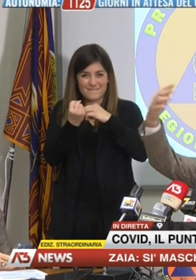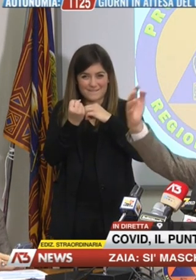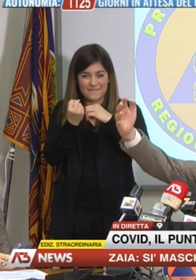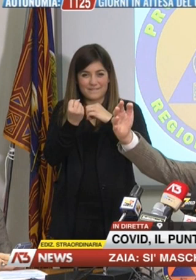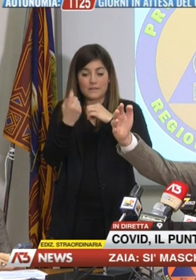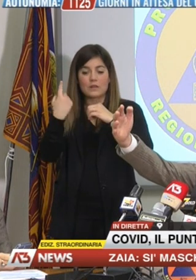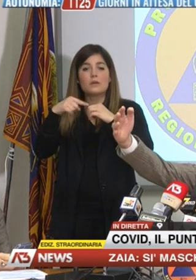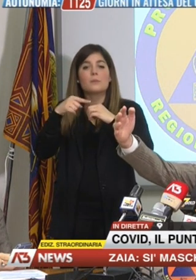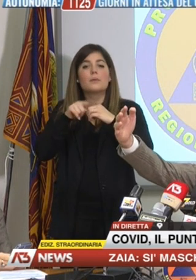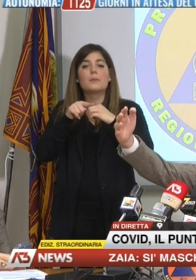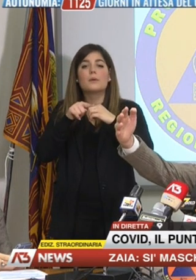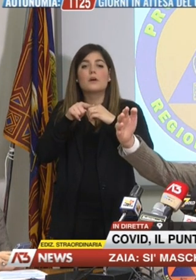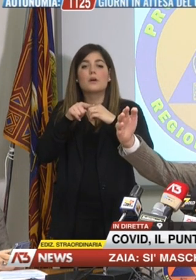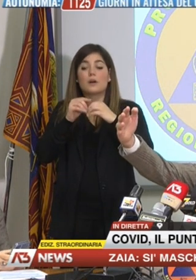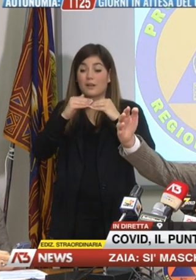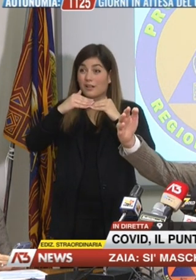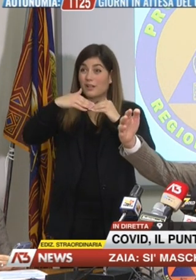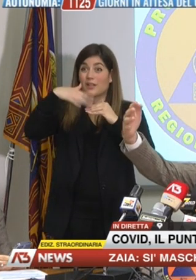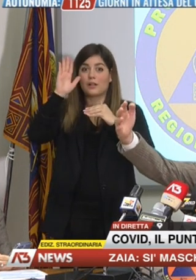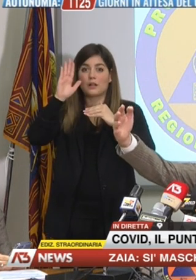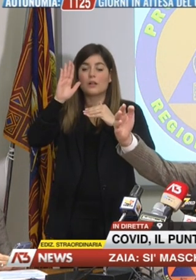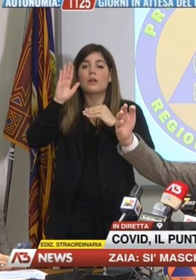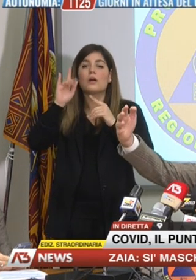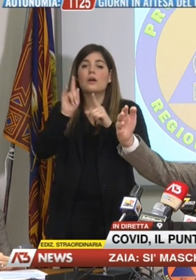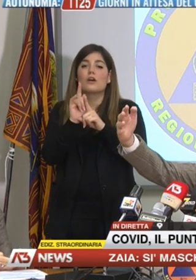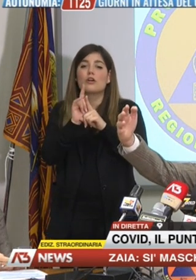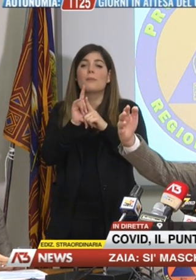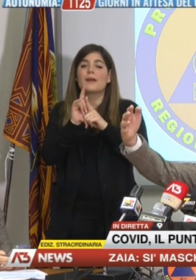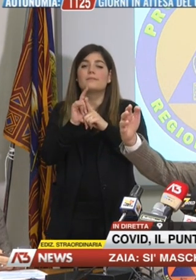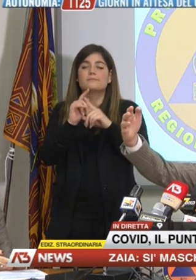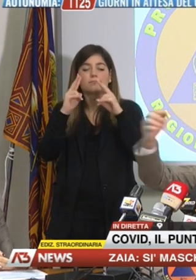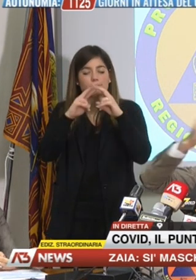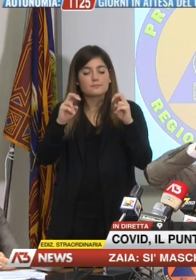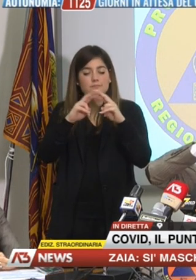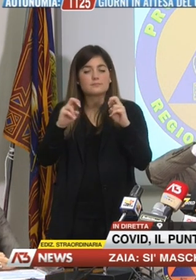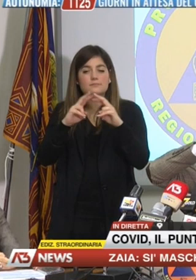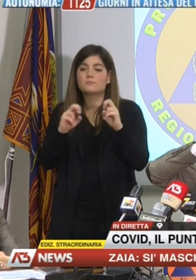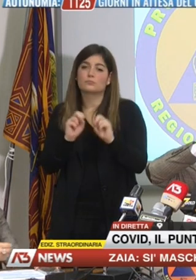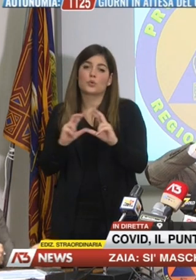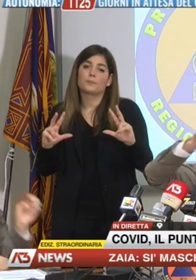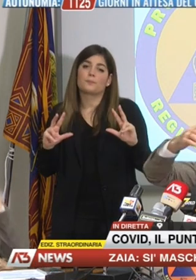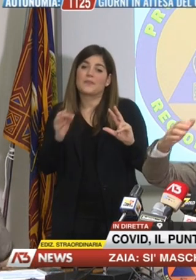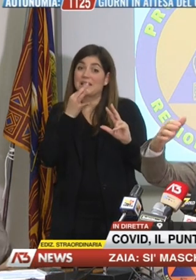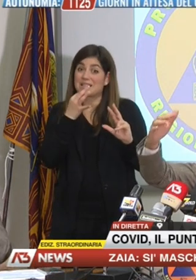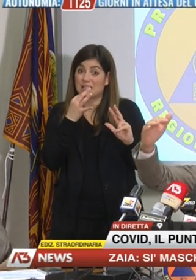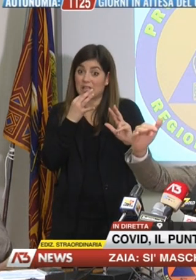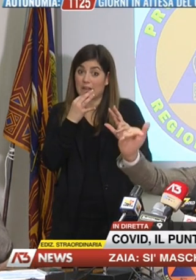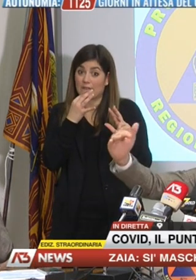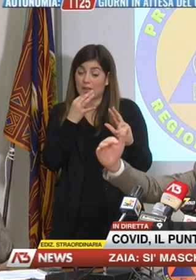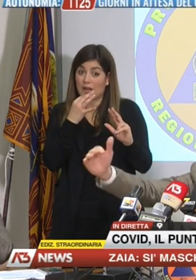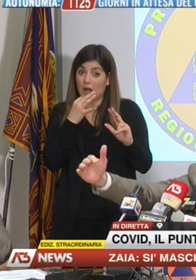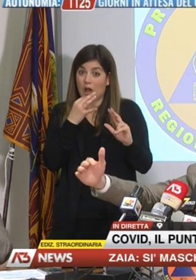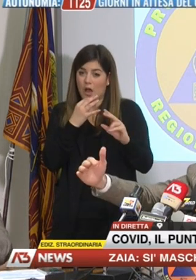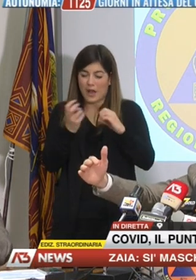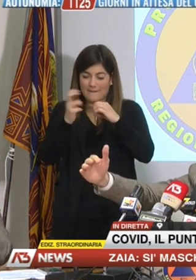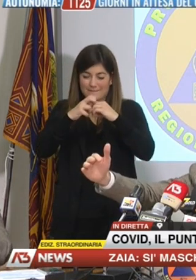non si considera più importante l'indagare. E quindi l'affidabilità oltre a quella carica comincia